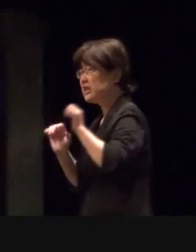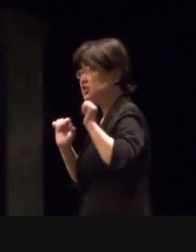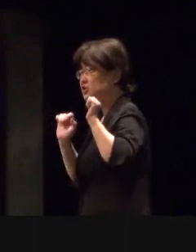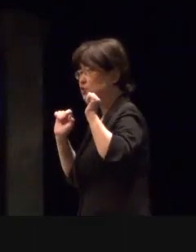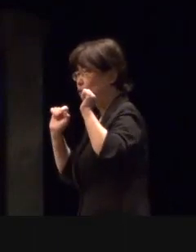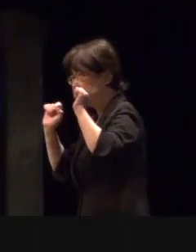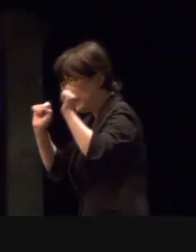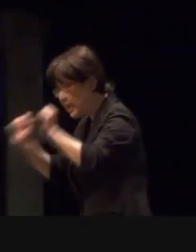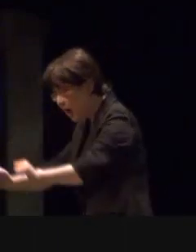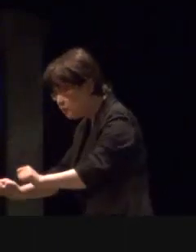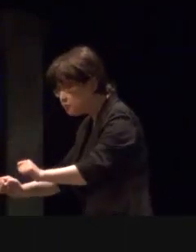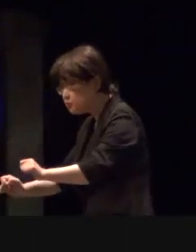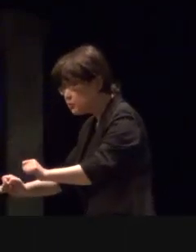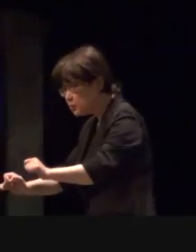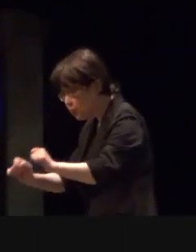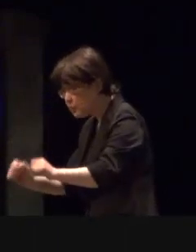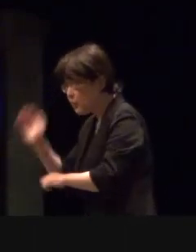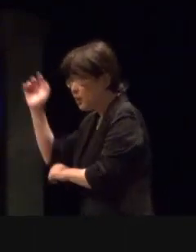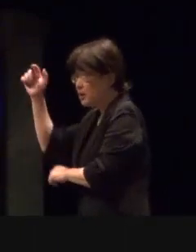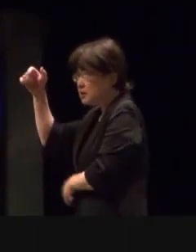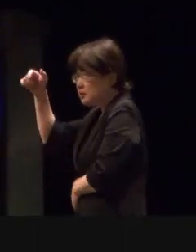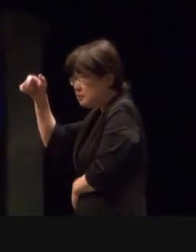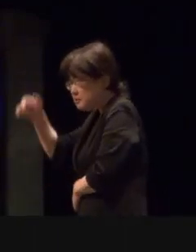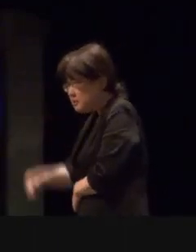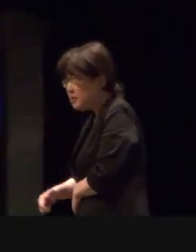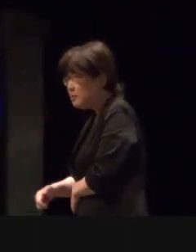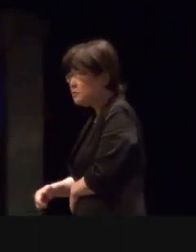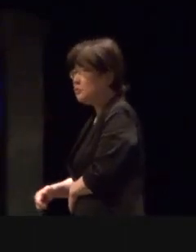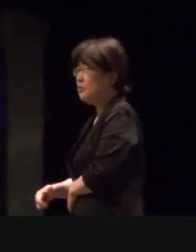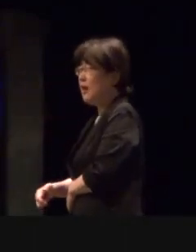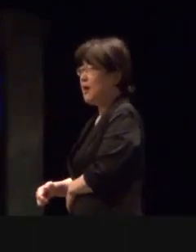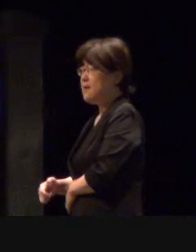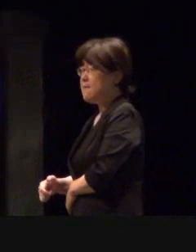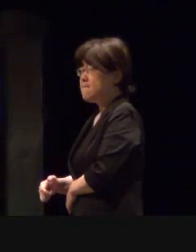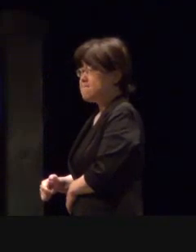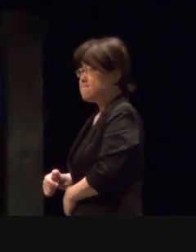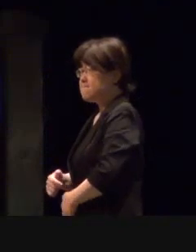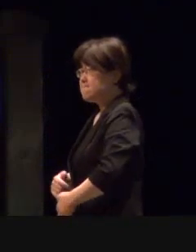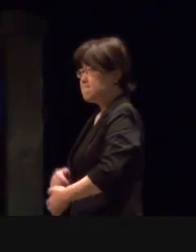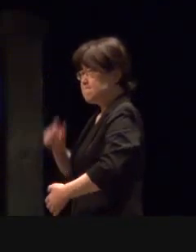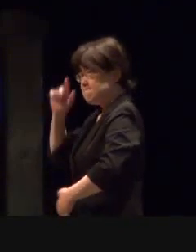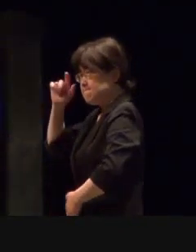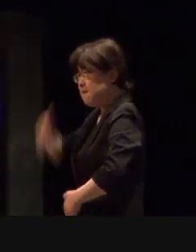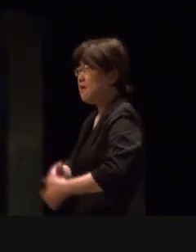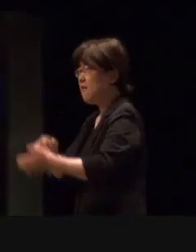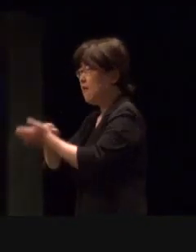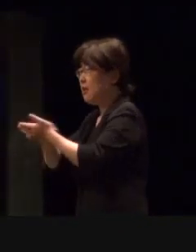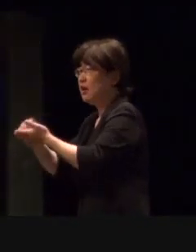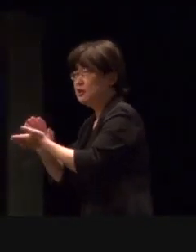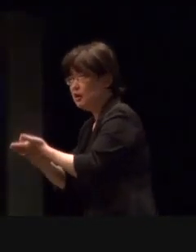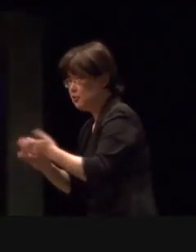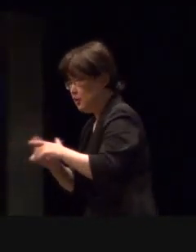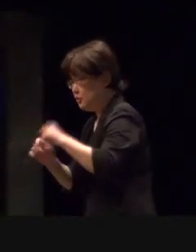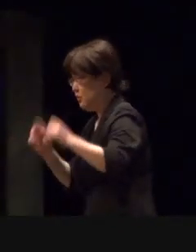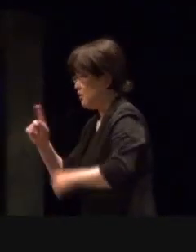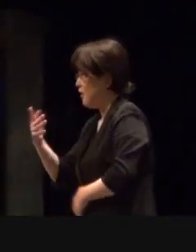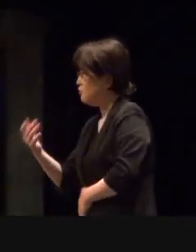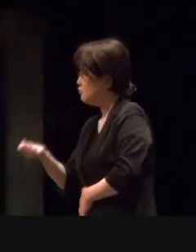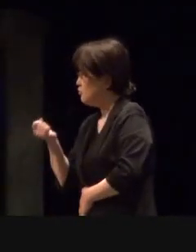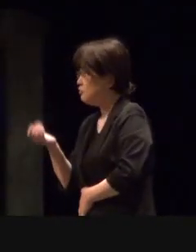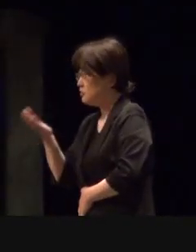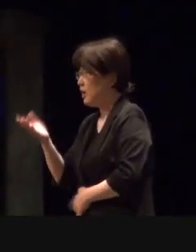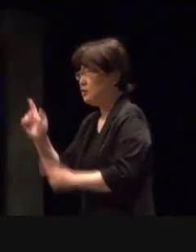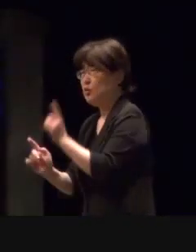まで日本の政府が踏み込んできている。つまり日本というこの国が核兵器を持つか持た